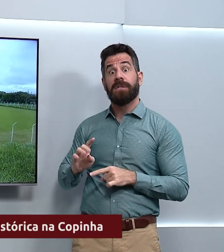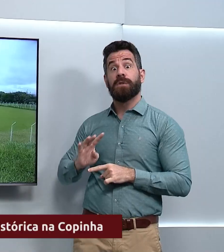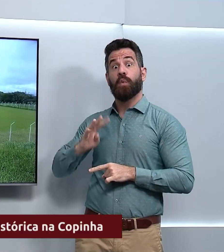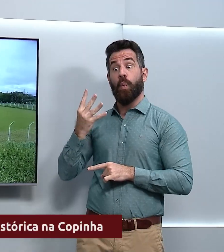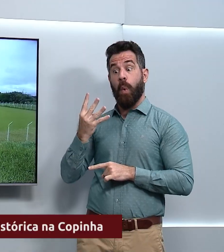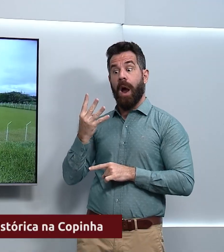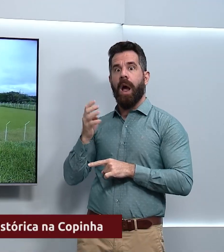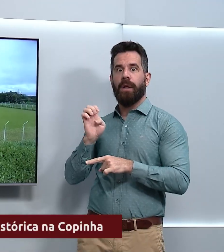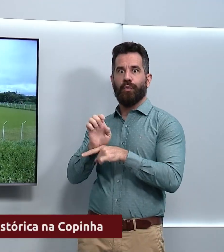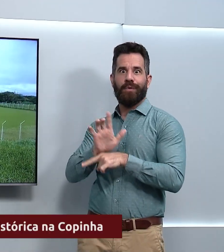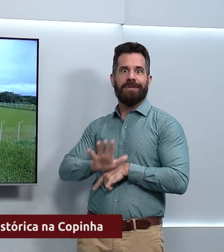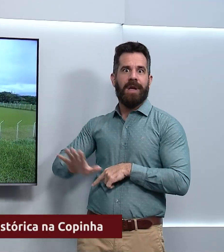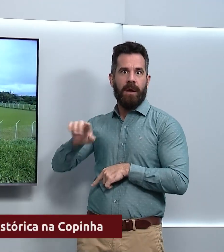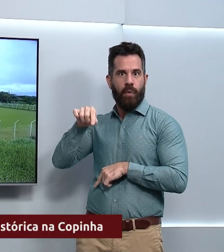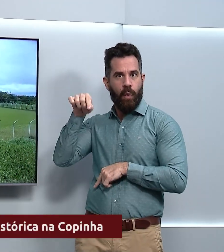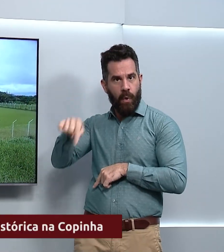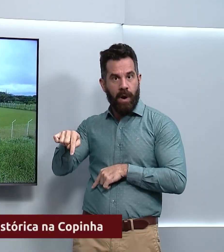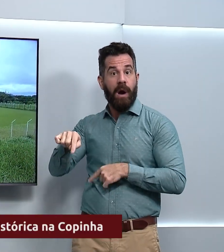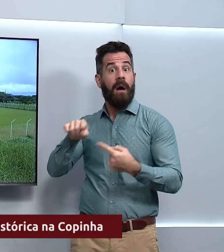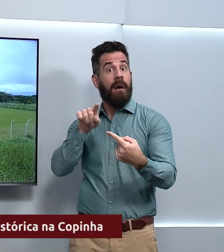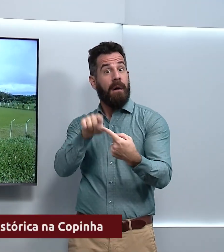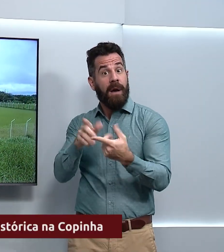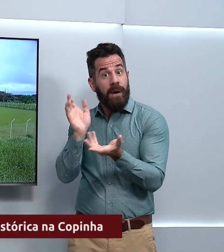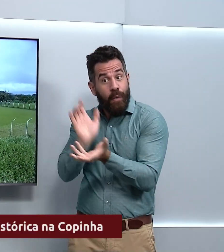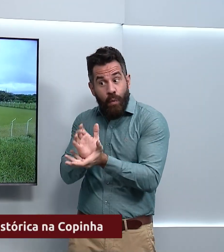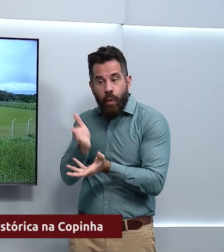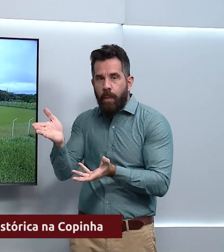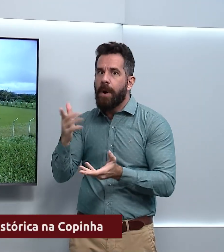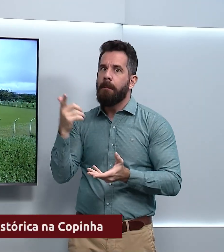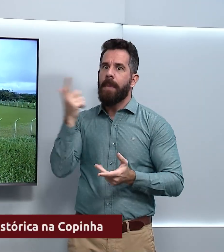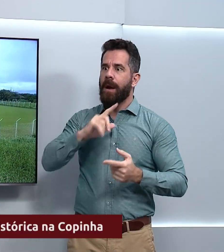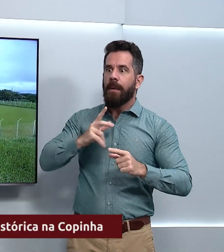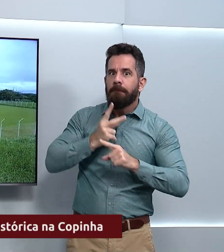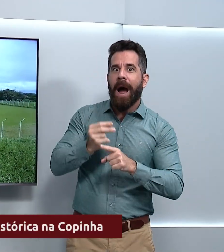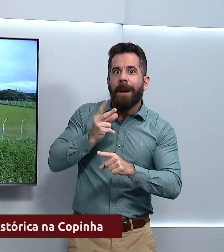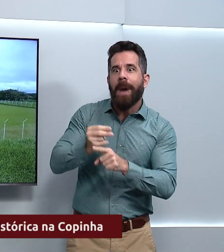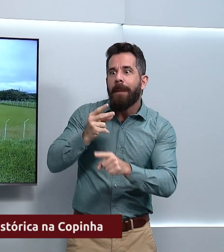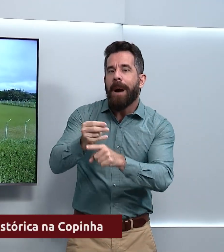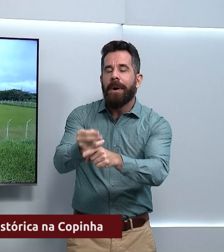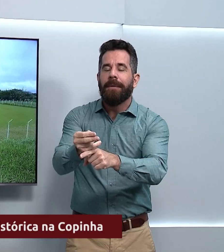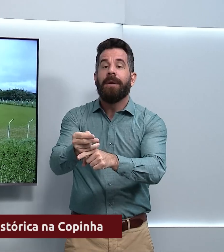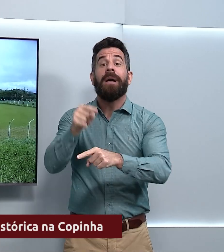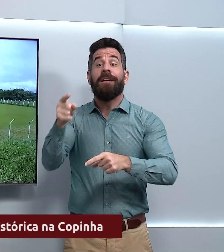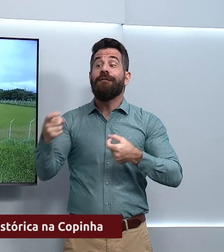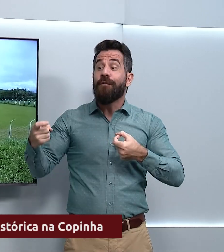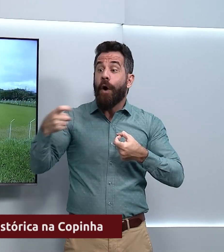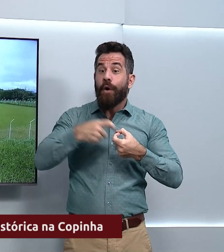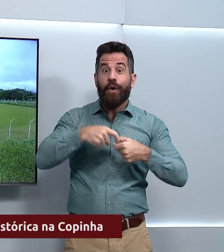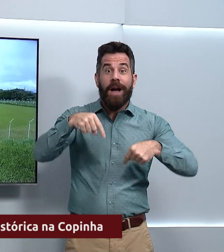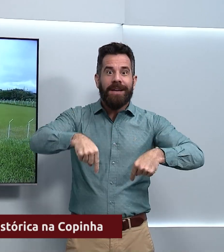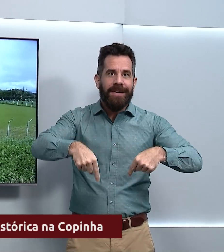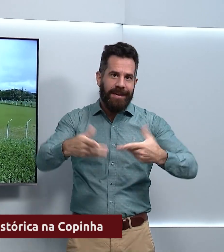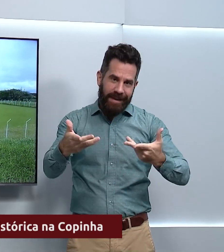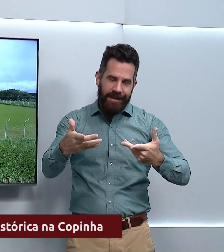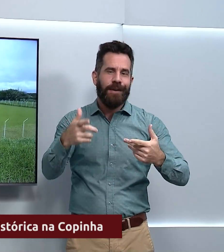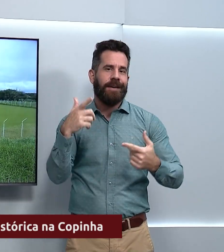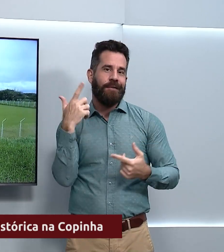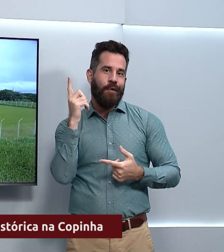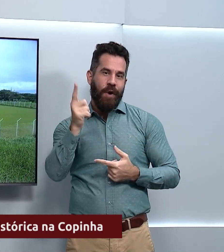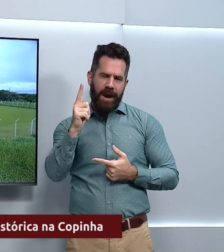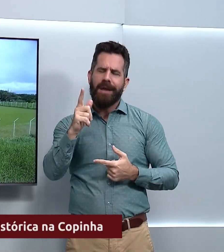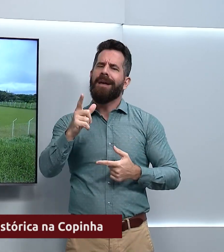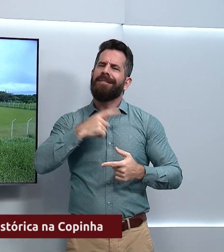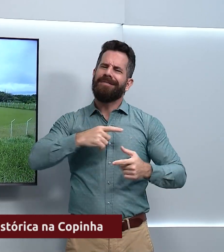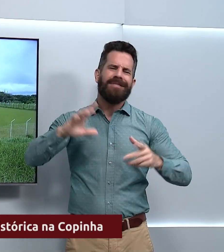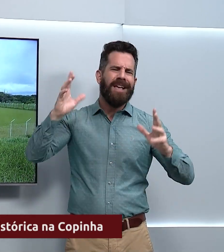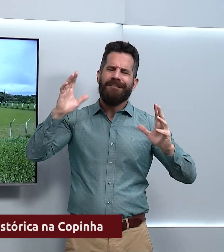o Guanabara foi a equipe revelação que chegou mais longe. E, na volta para casa, os atletas foram recebidos com